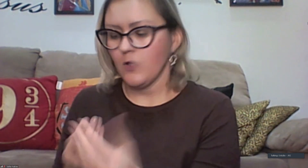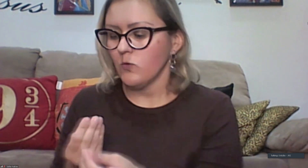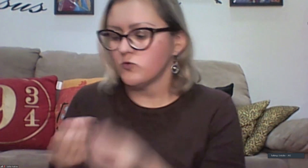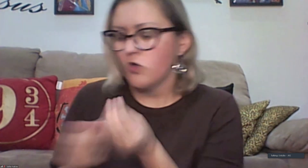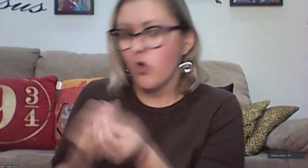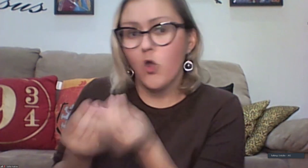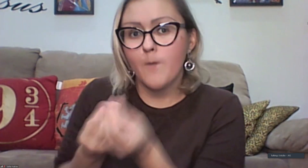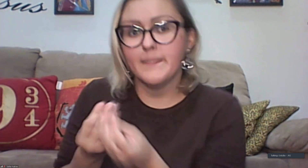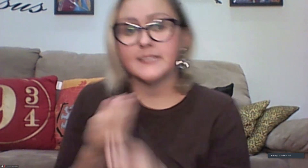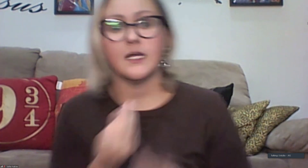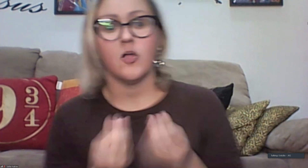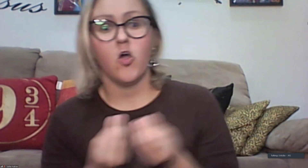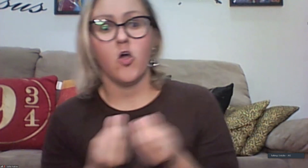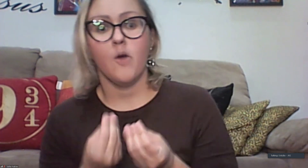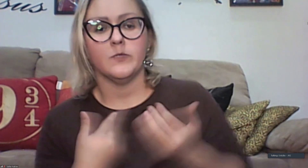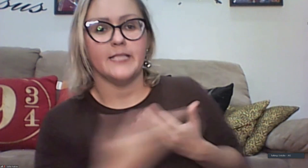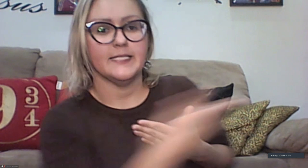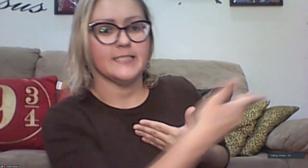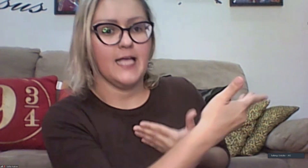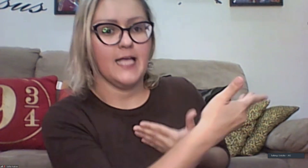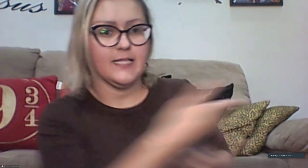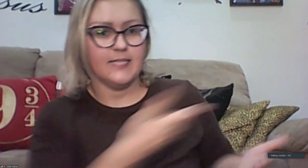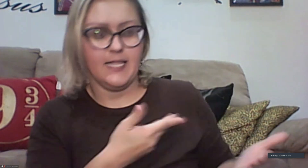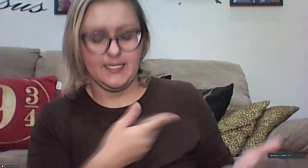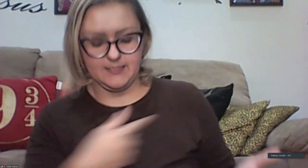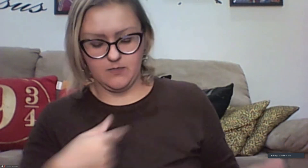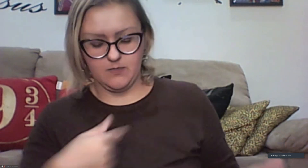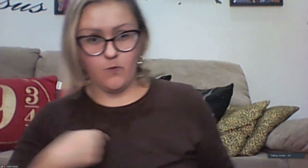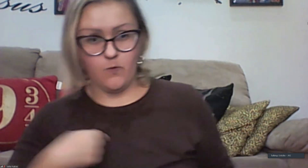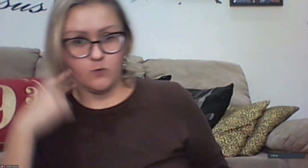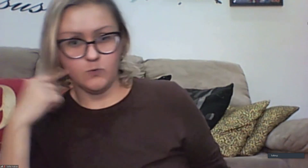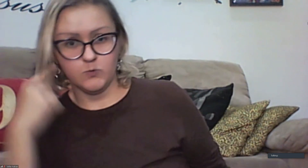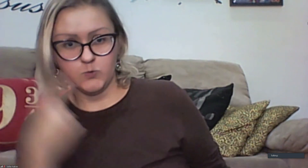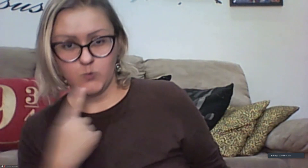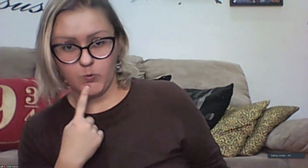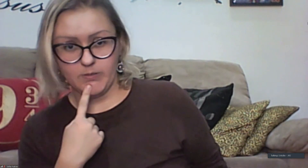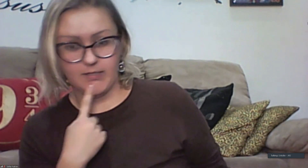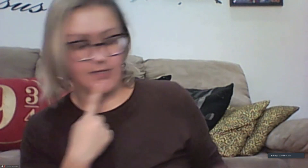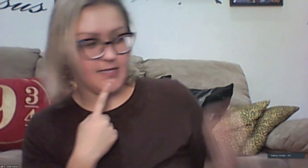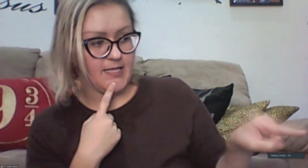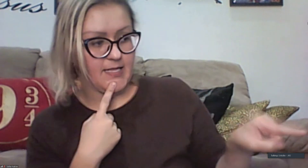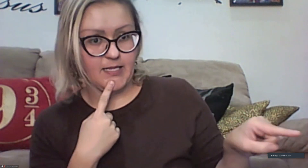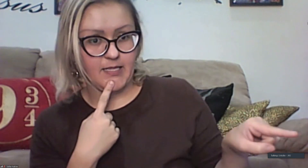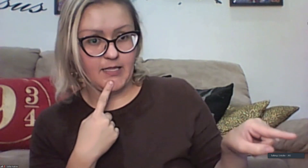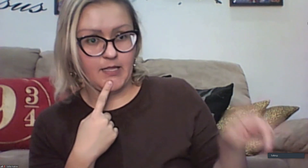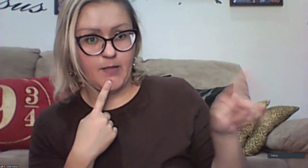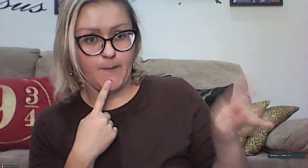já para a escola, vamos dizer assim. Então o ensino bilíngue é uma troca,